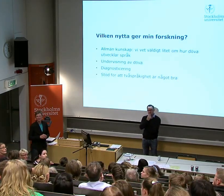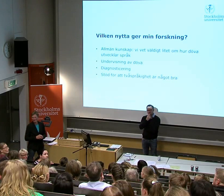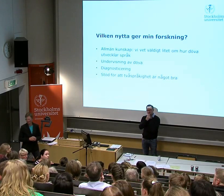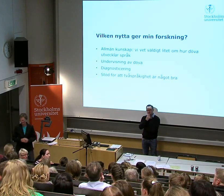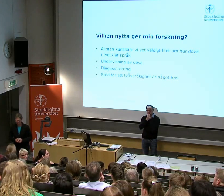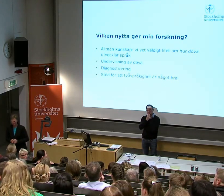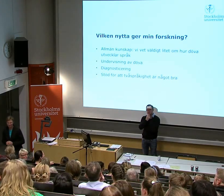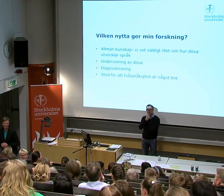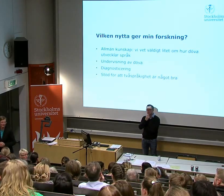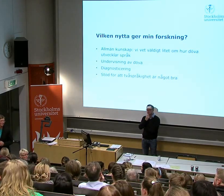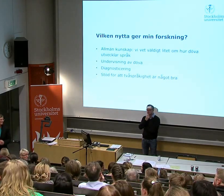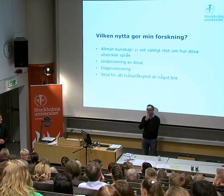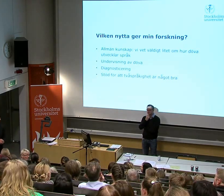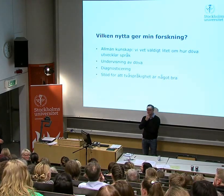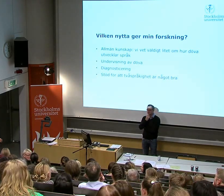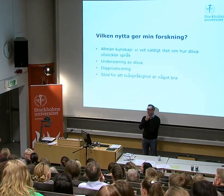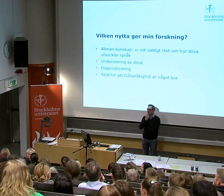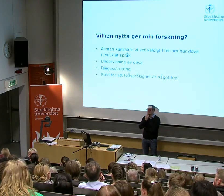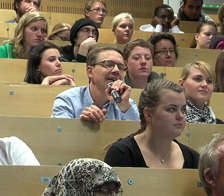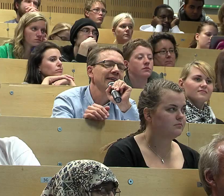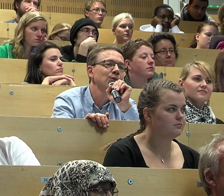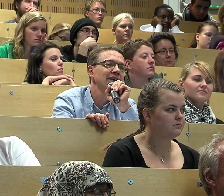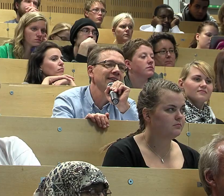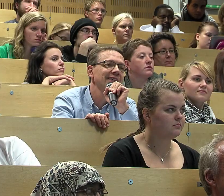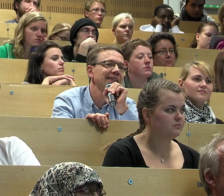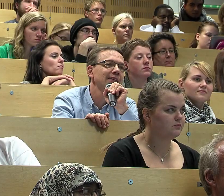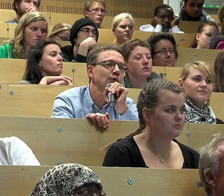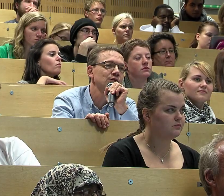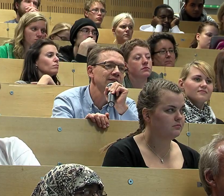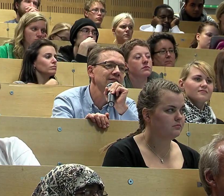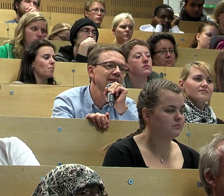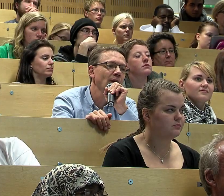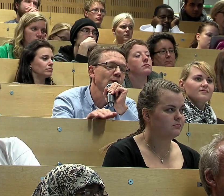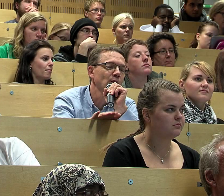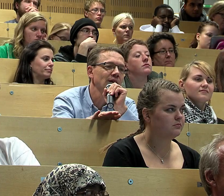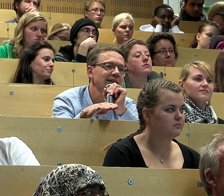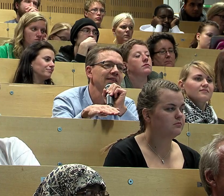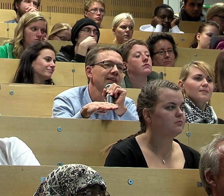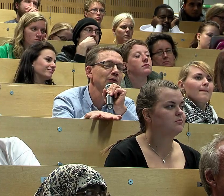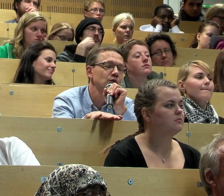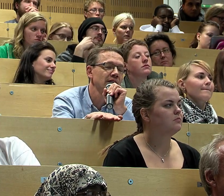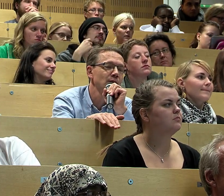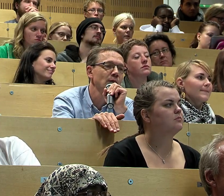Jag är lite nyfiken på, det här ingår säkert inte i ditt forskningsområde eller det du forskade på, men...